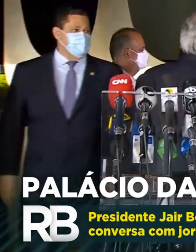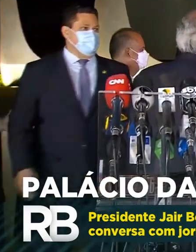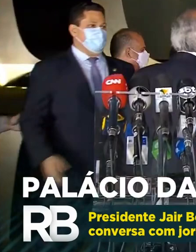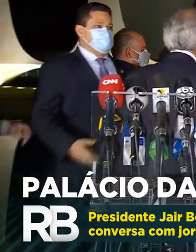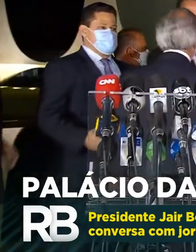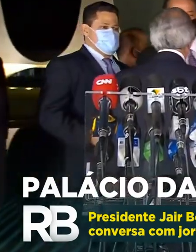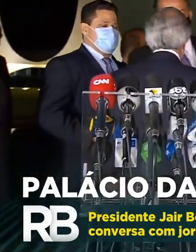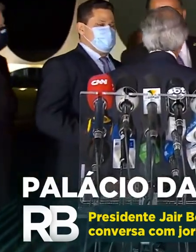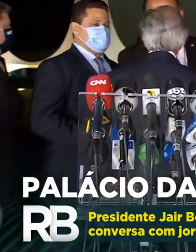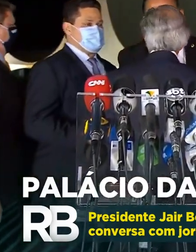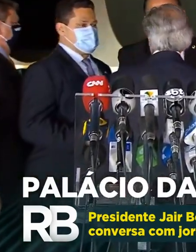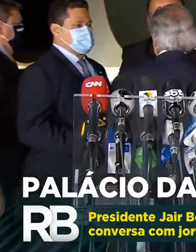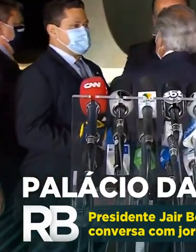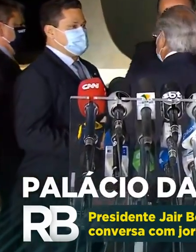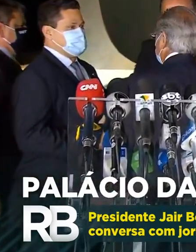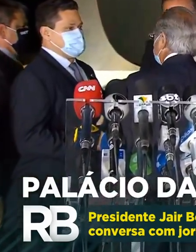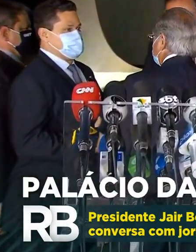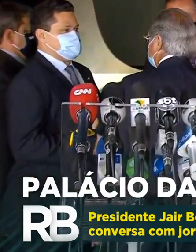Paulo,